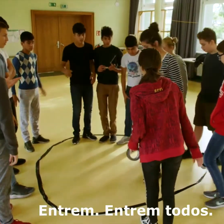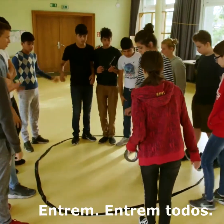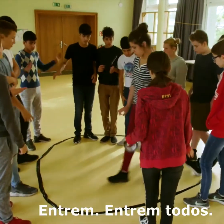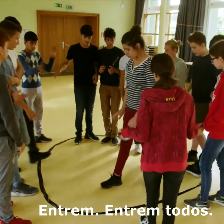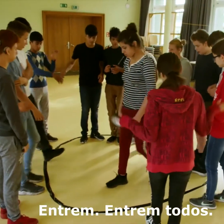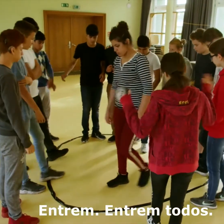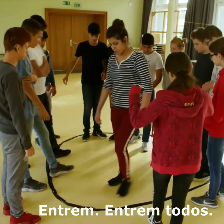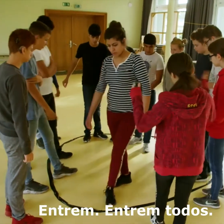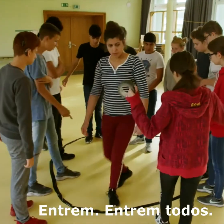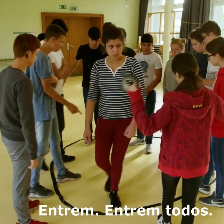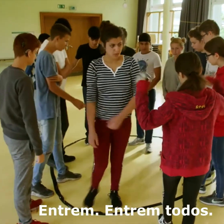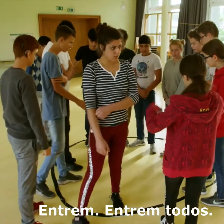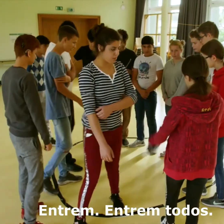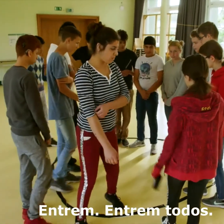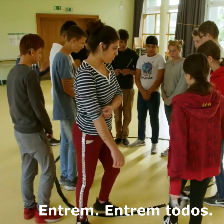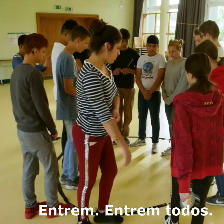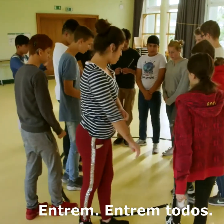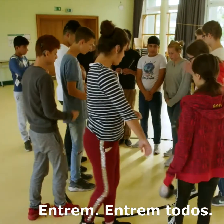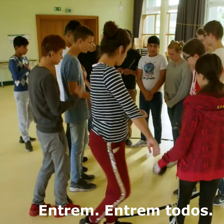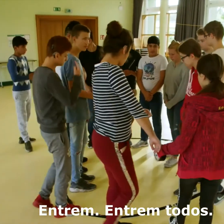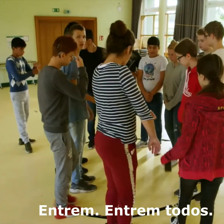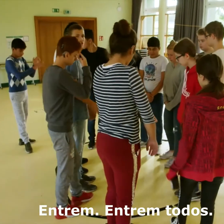Bora, entrem. Entrem todos.